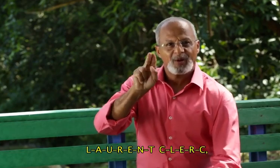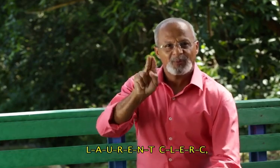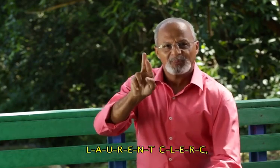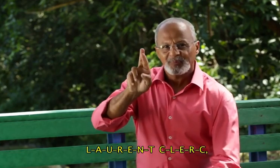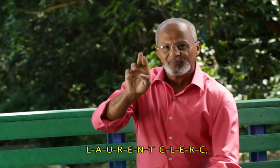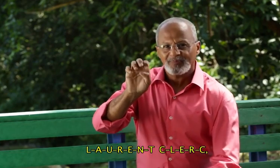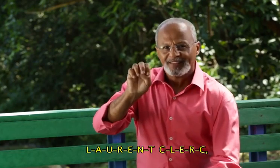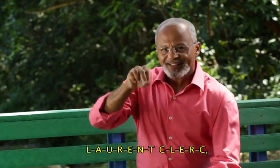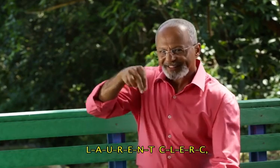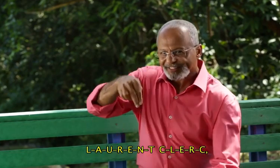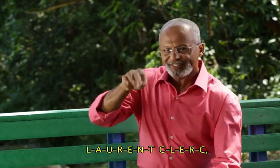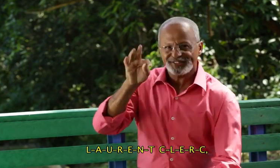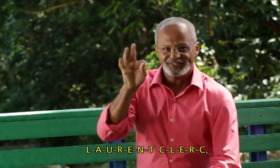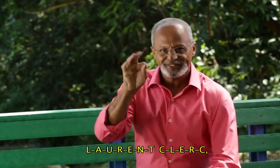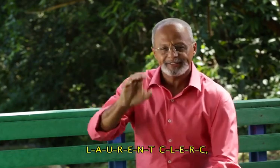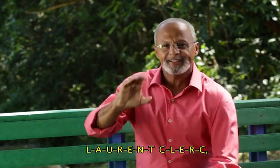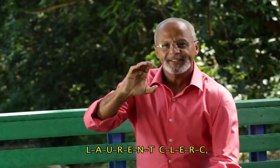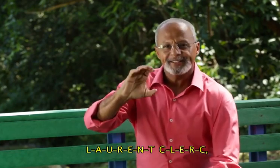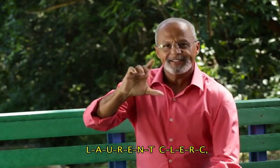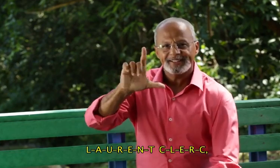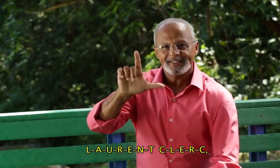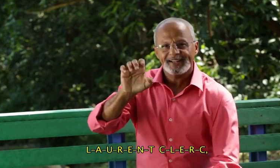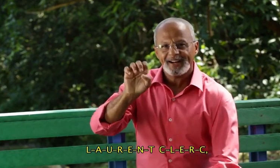Laurent Clerc.